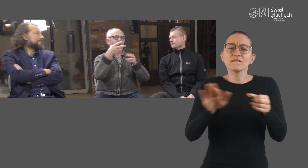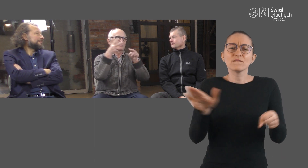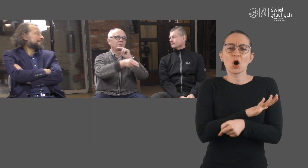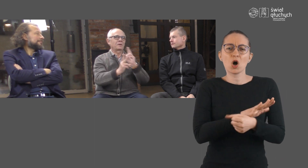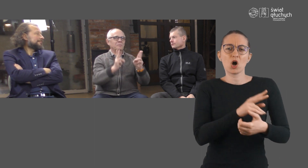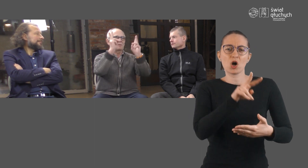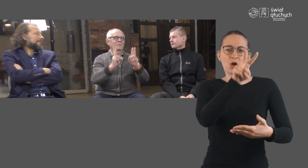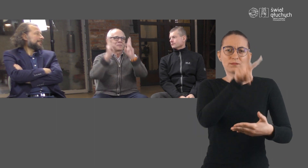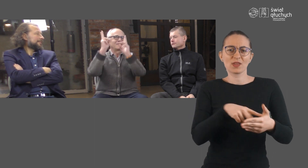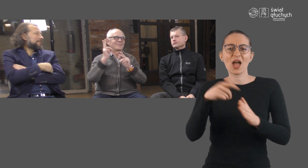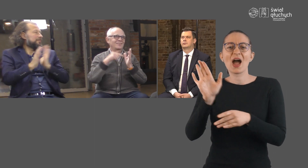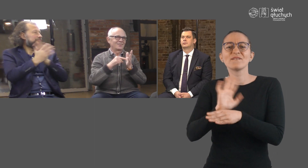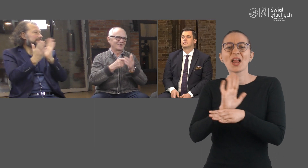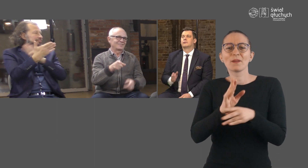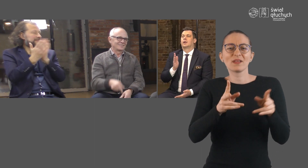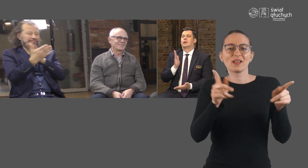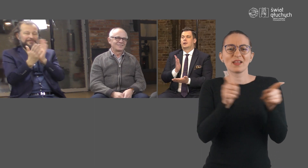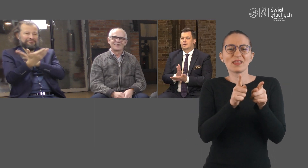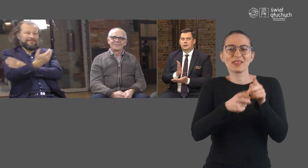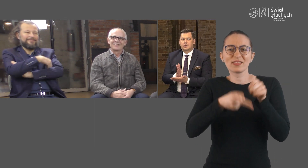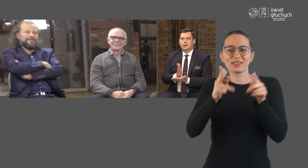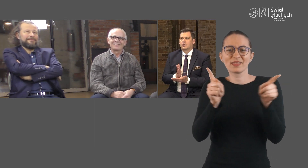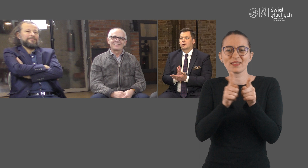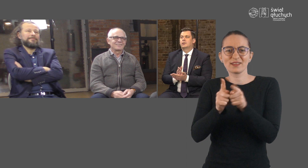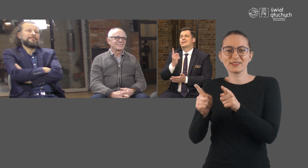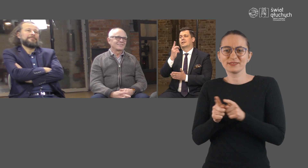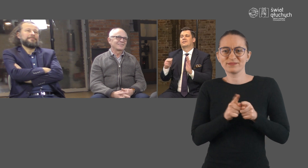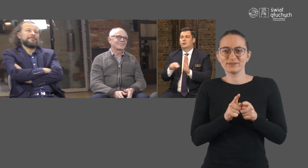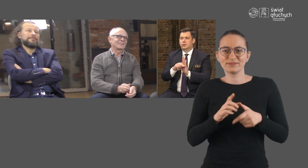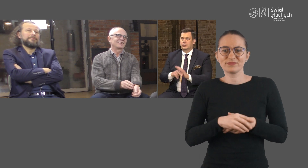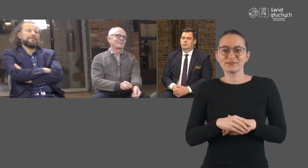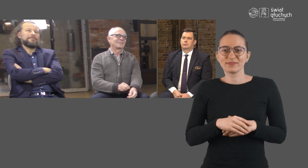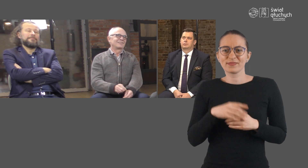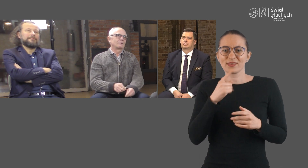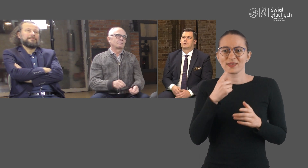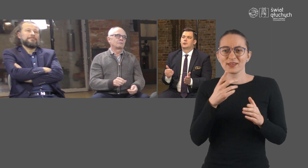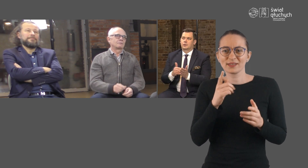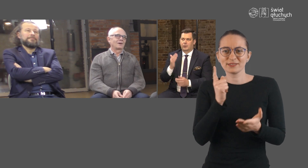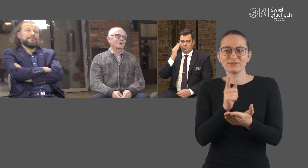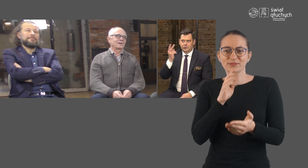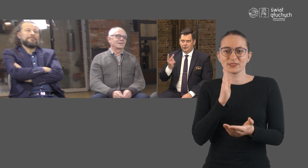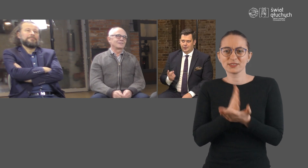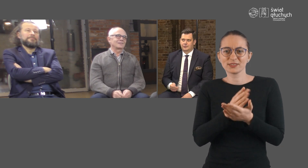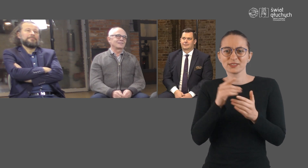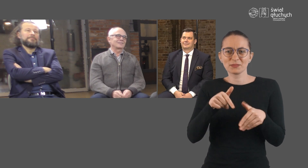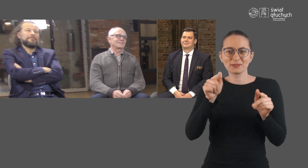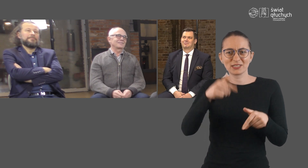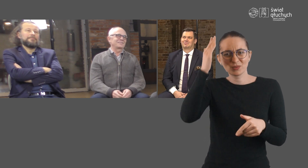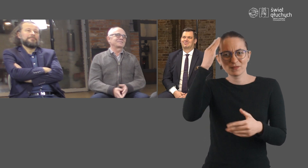A film gdzieś tam jest ucięty i tak dalej. Jest jeden warunek. Trzeba umieć